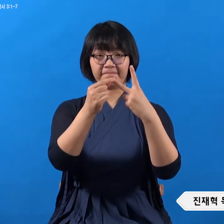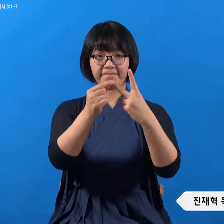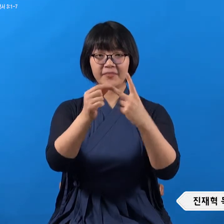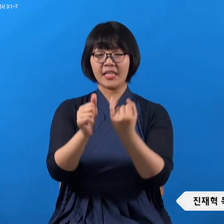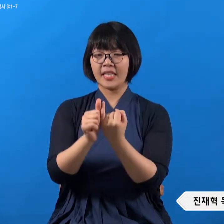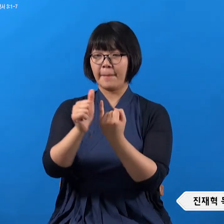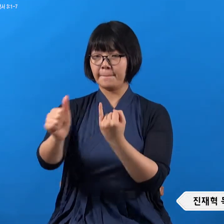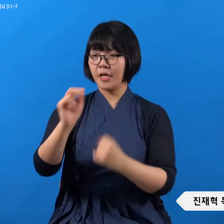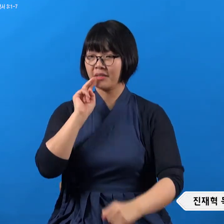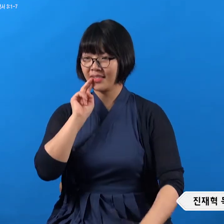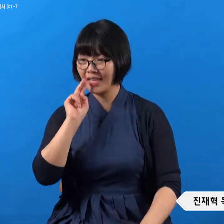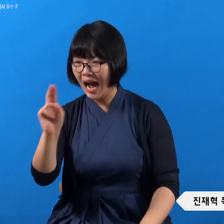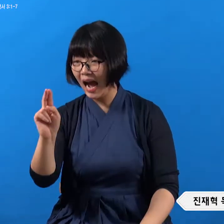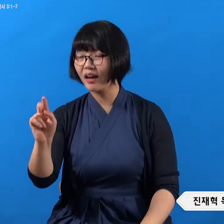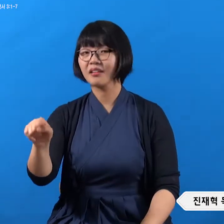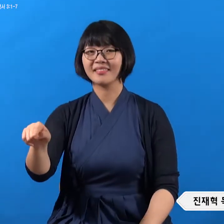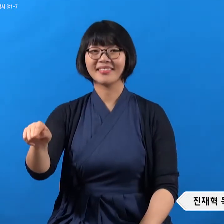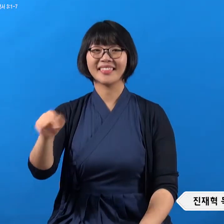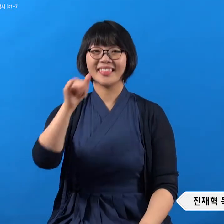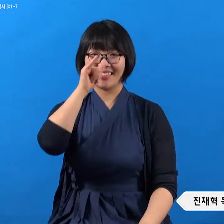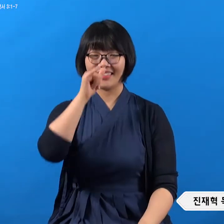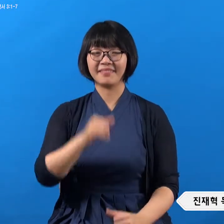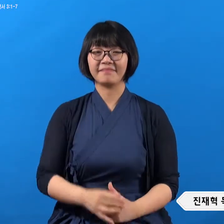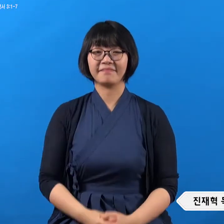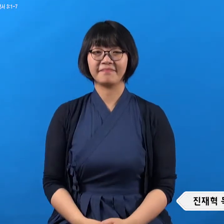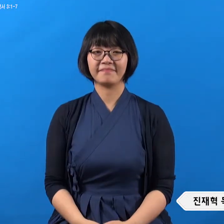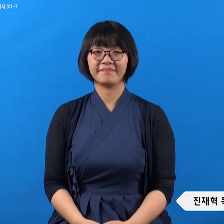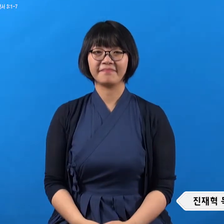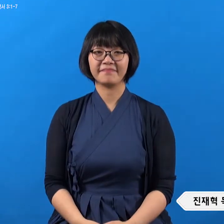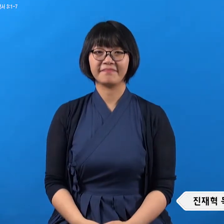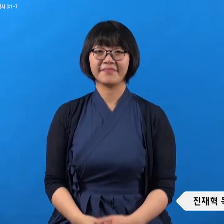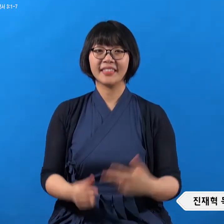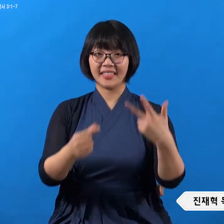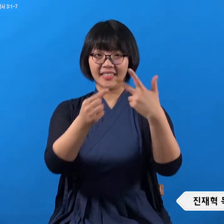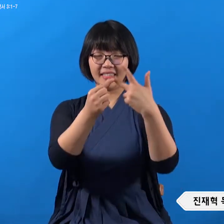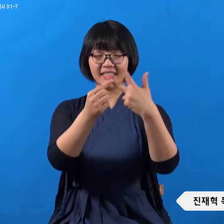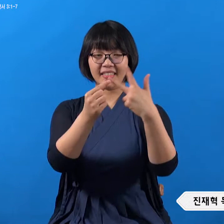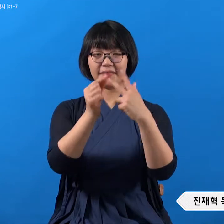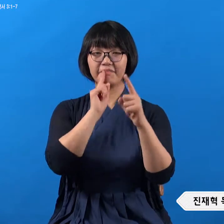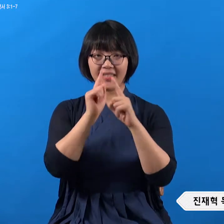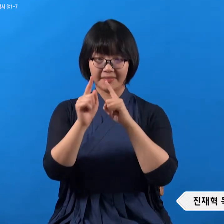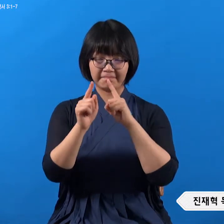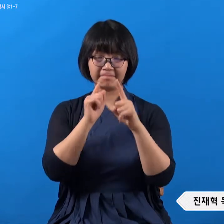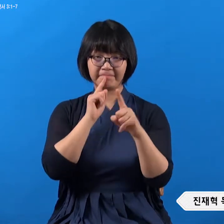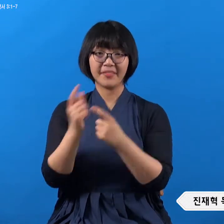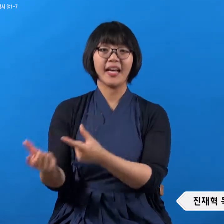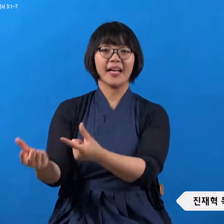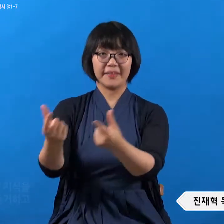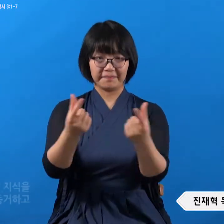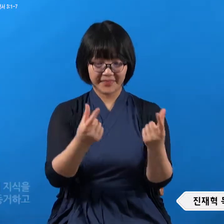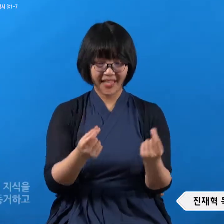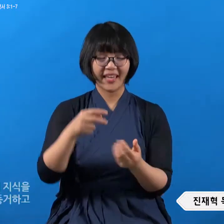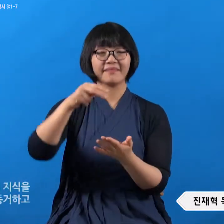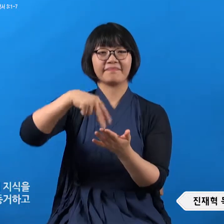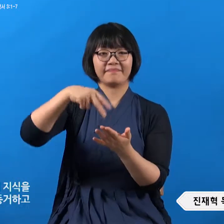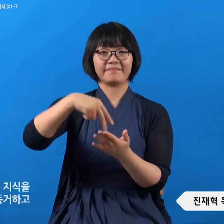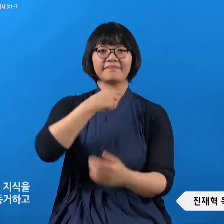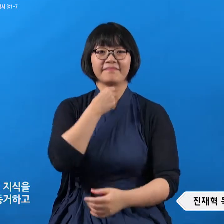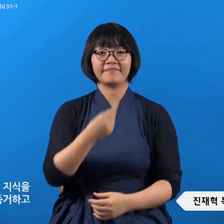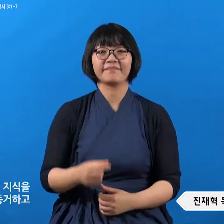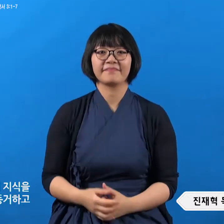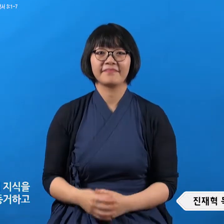번째, 남편들아 라고 말씀하고 있습니다. 자, 7절의 말씀을 우리 한번